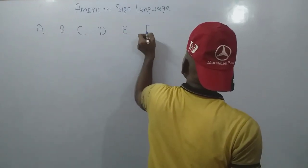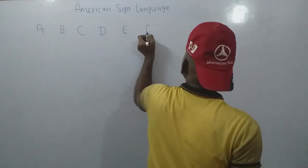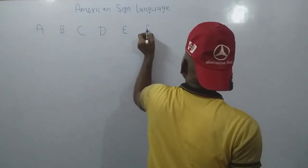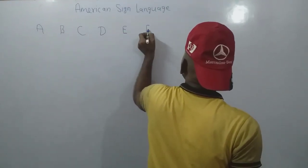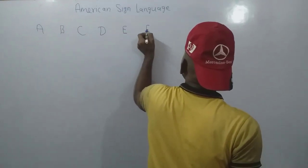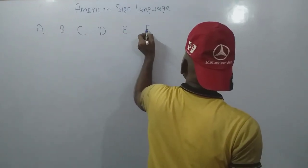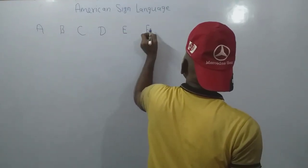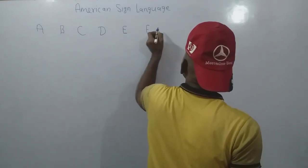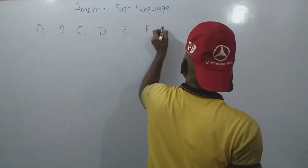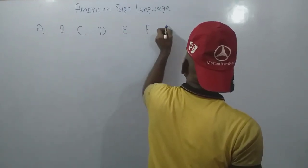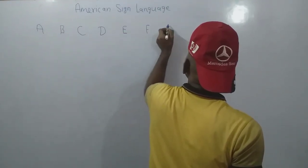F